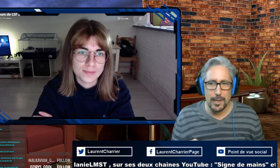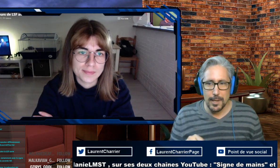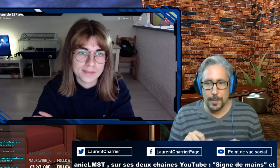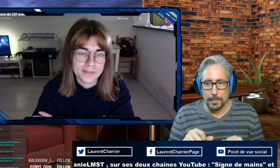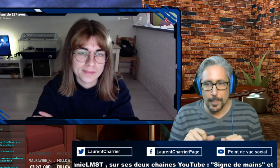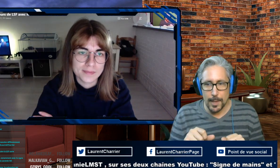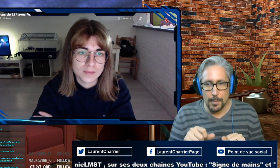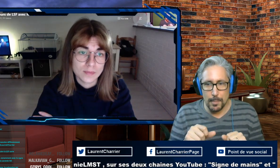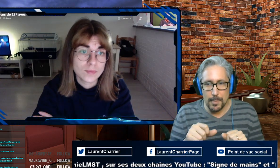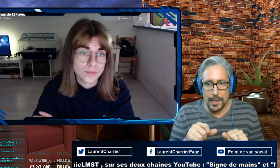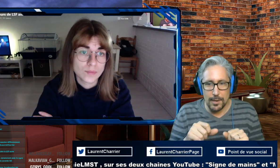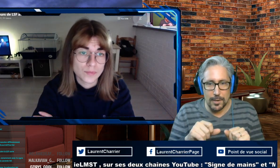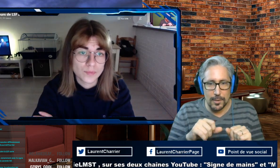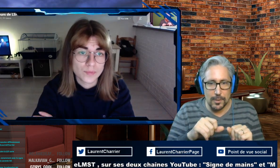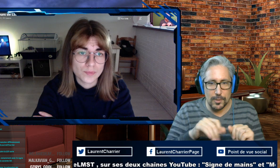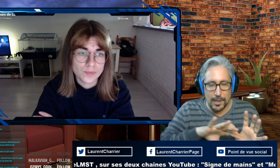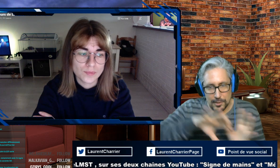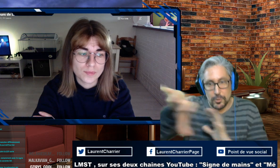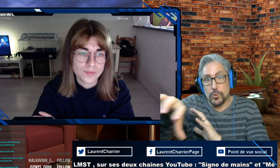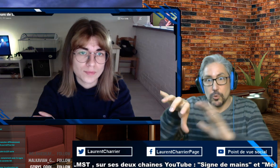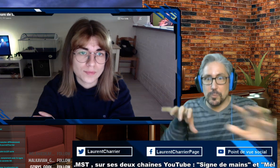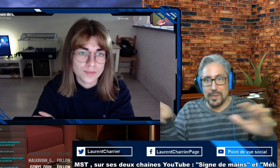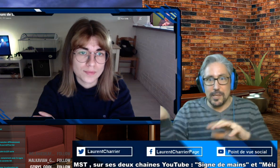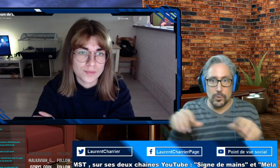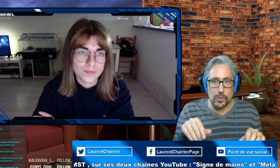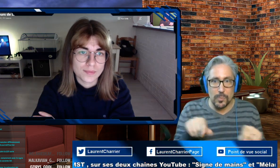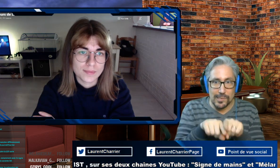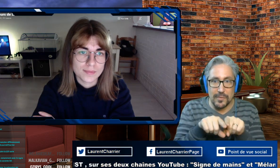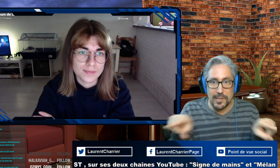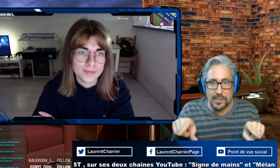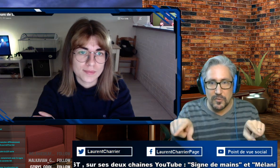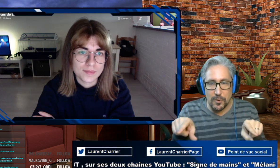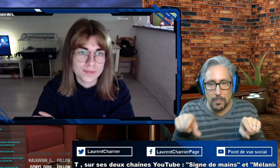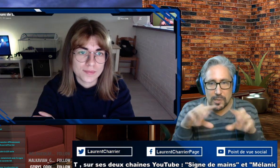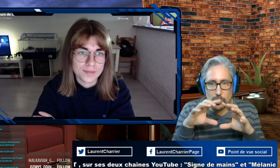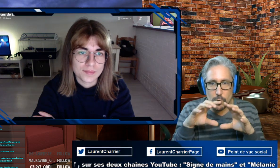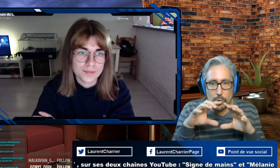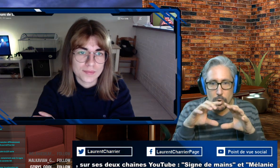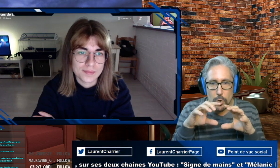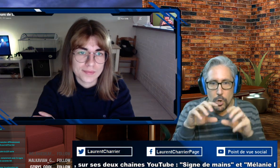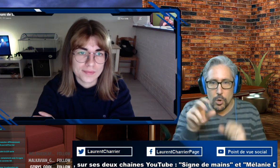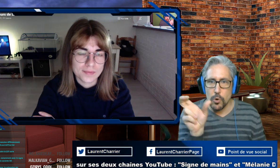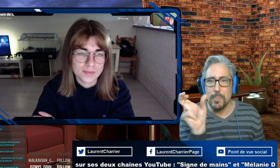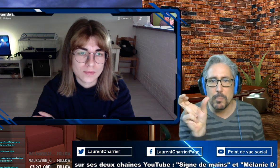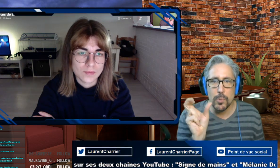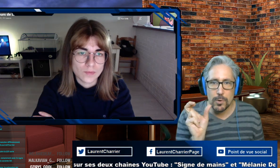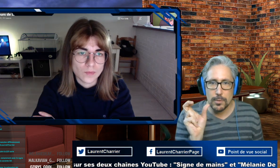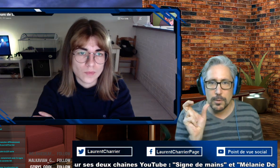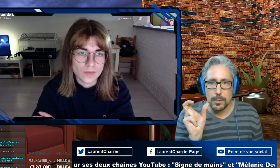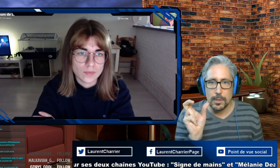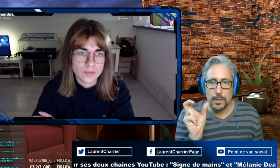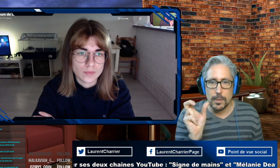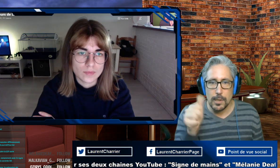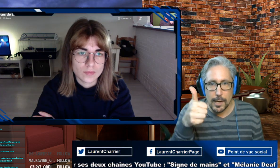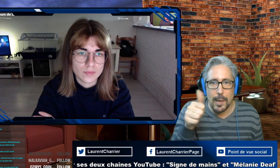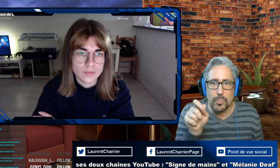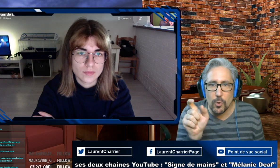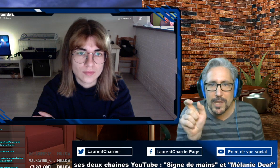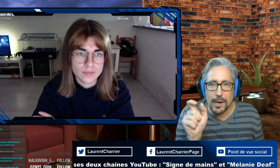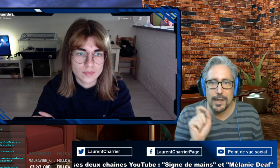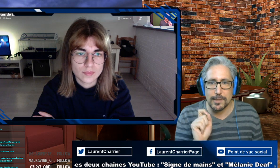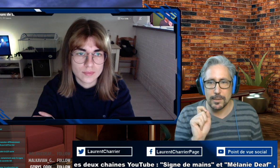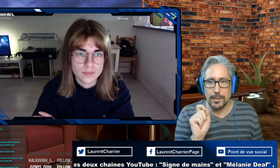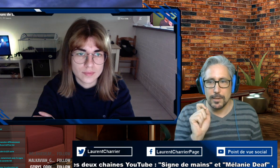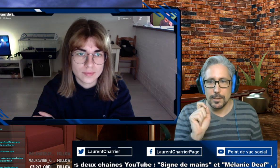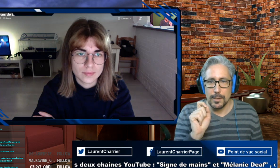l'alphabet. Mais dans d'autres pays, justement, ça va être différent parce que le même mot, la